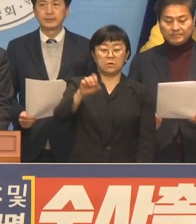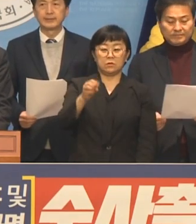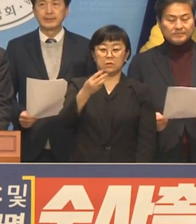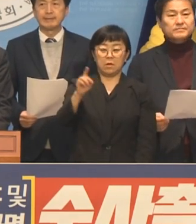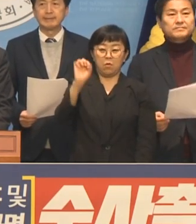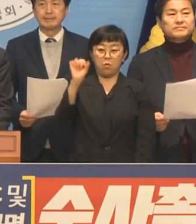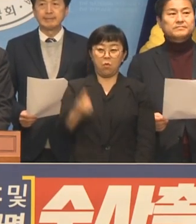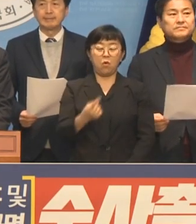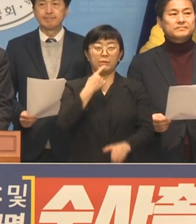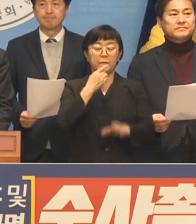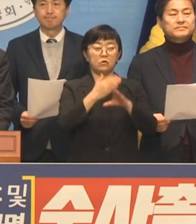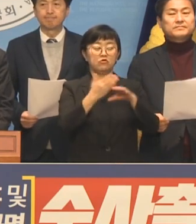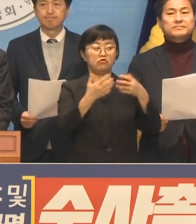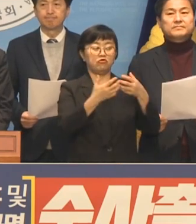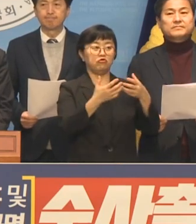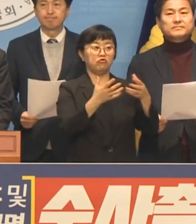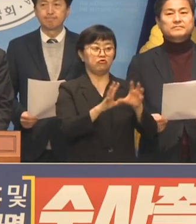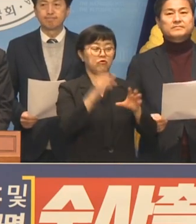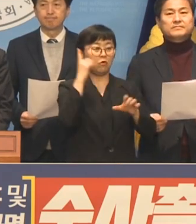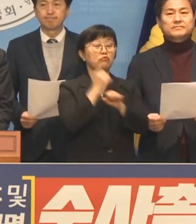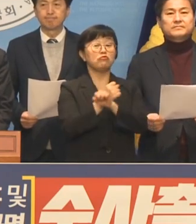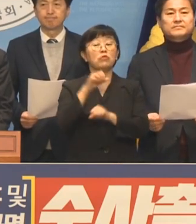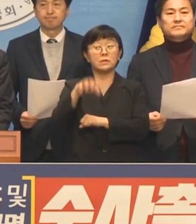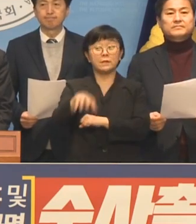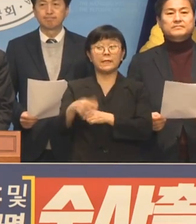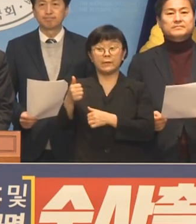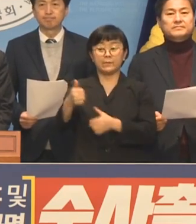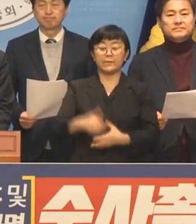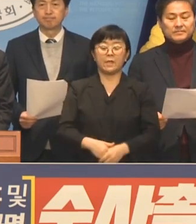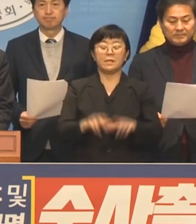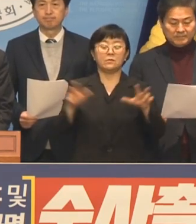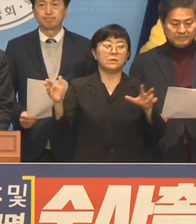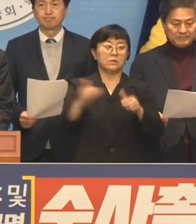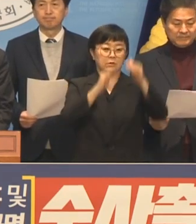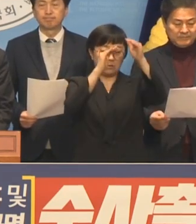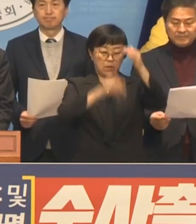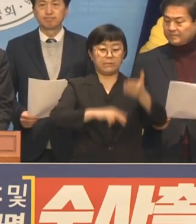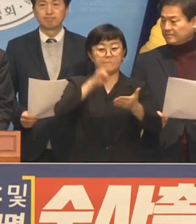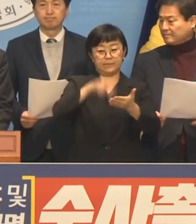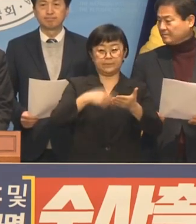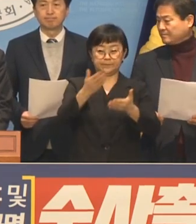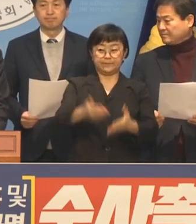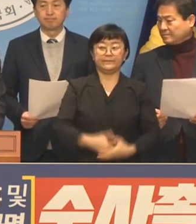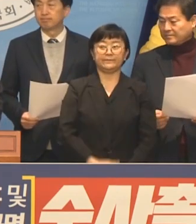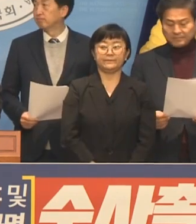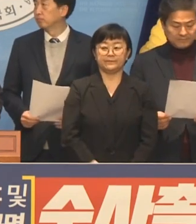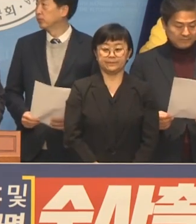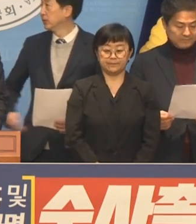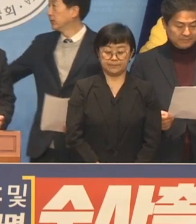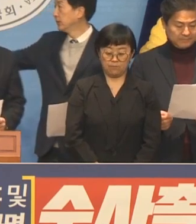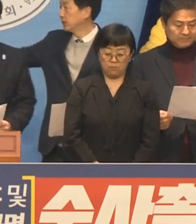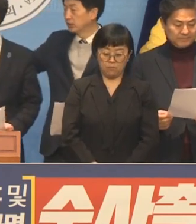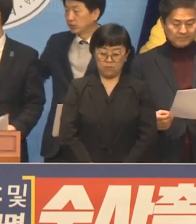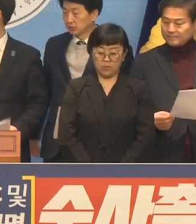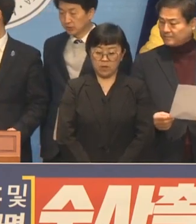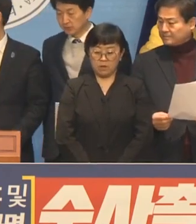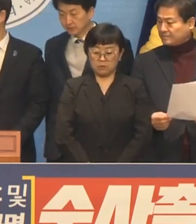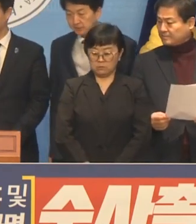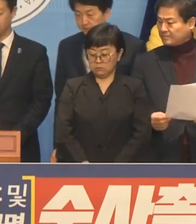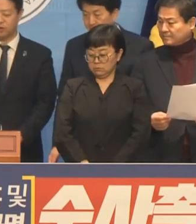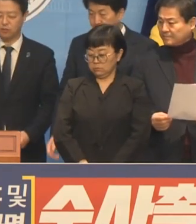우리 민주연구원장님도 함께하셨습니다. 그러면 지금부터 기자회견문을 낭독하겠습니다.